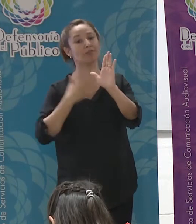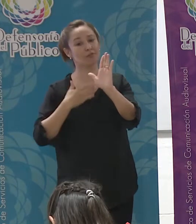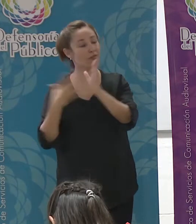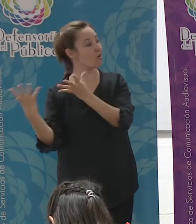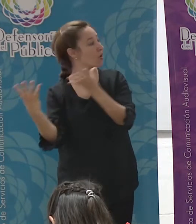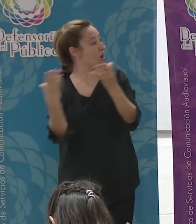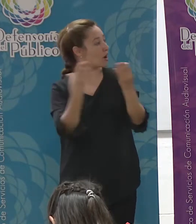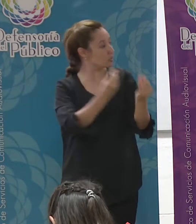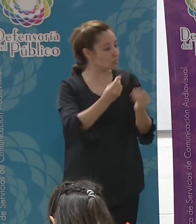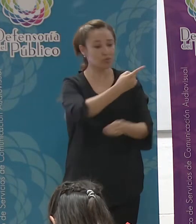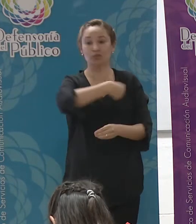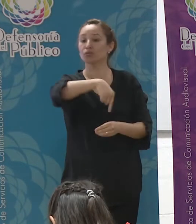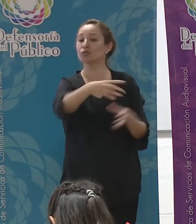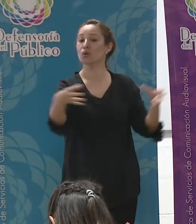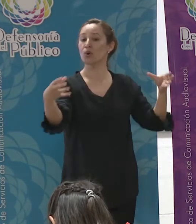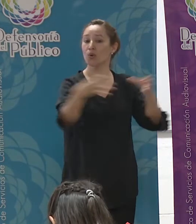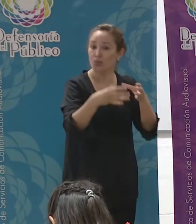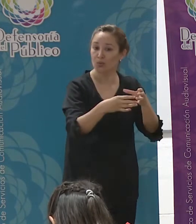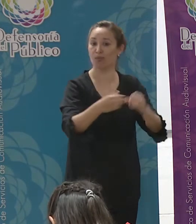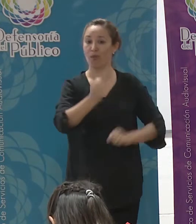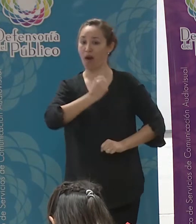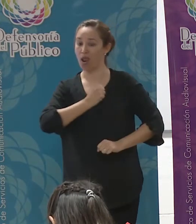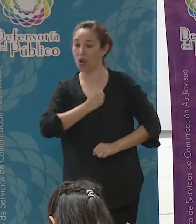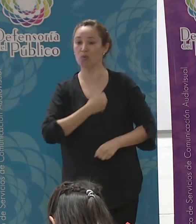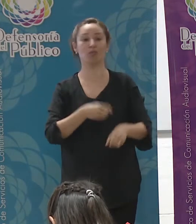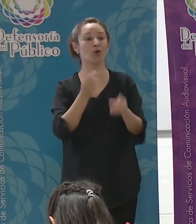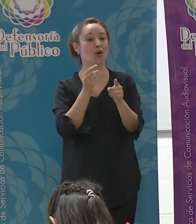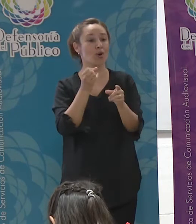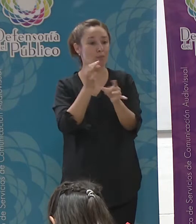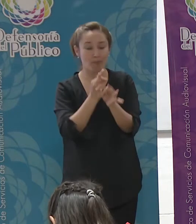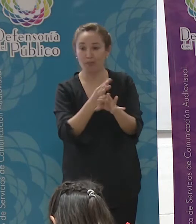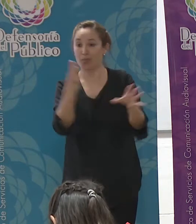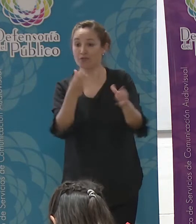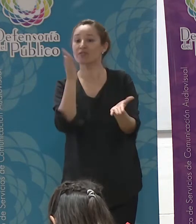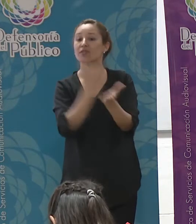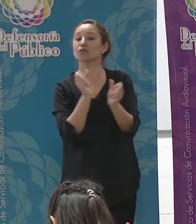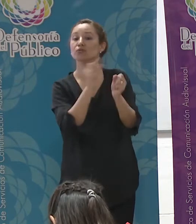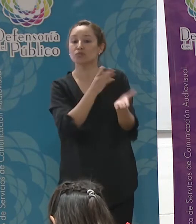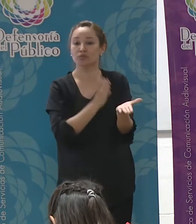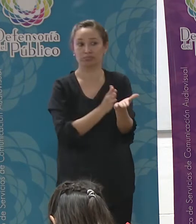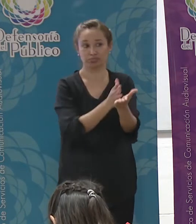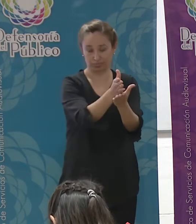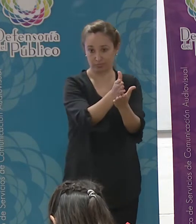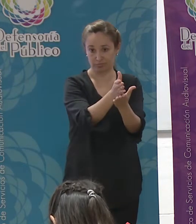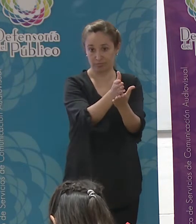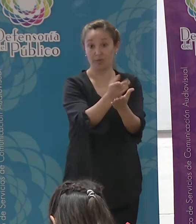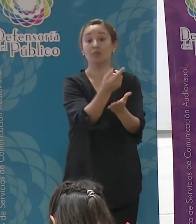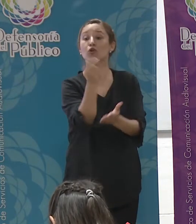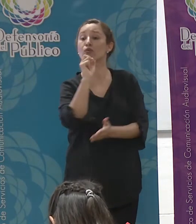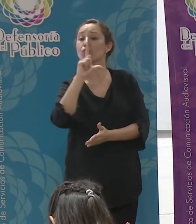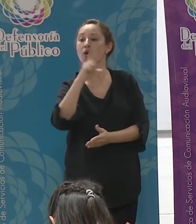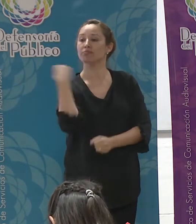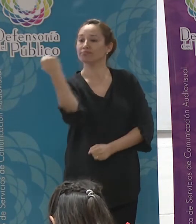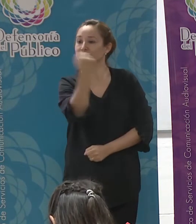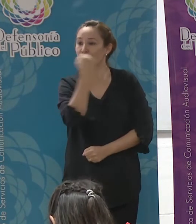contemple, reconozca e incentive a seguir creciendo y ejerciendo nuestro derecho por el importante rol que ejercemos en